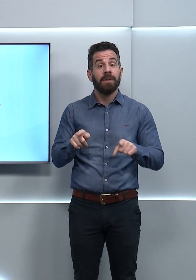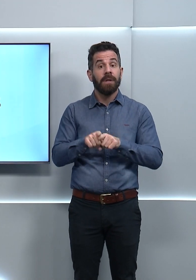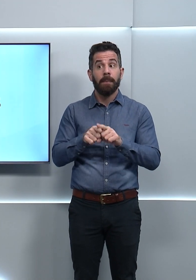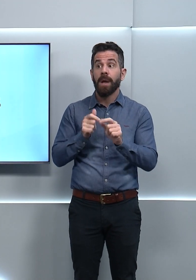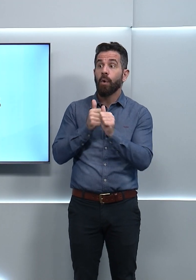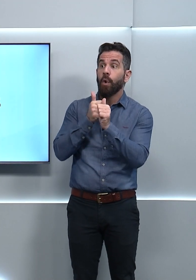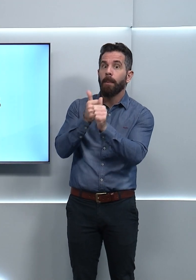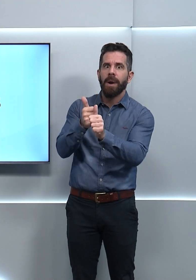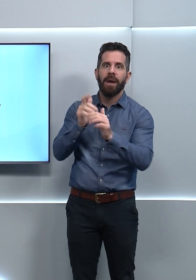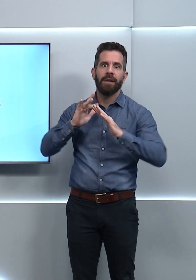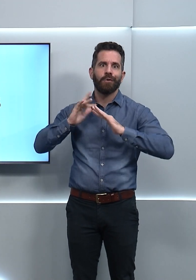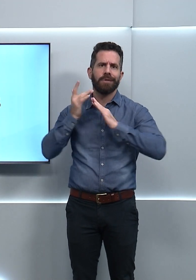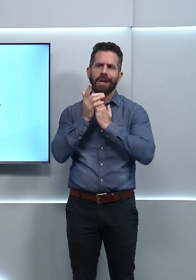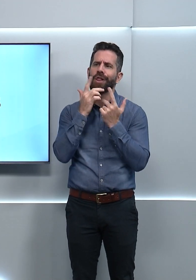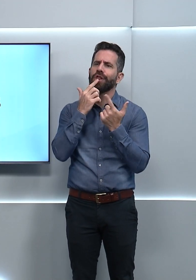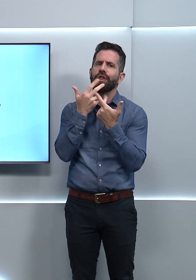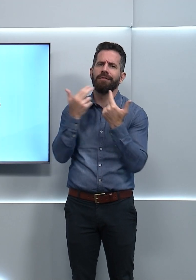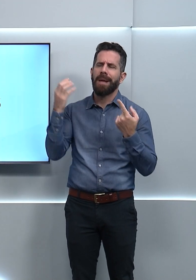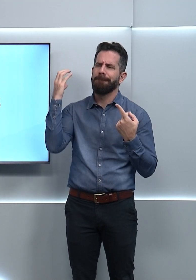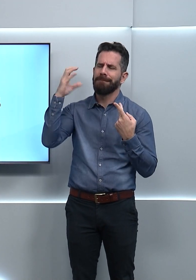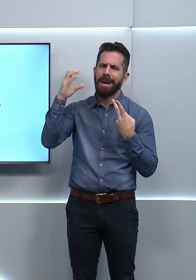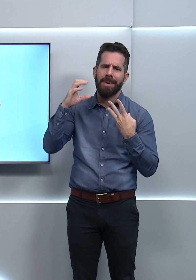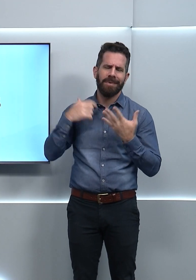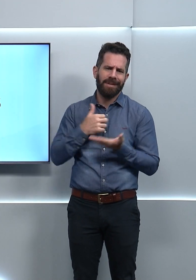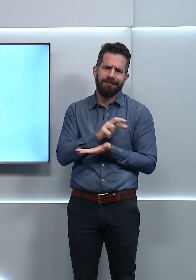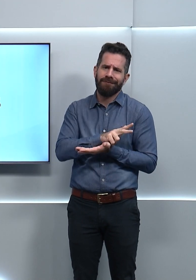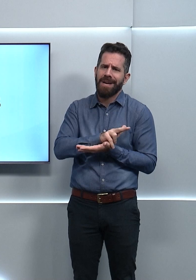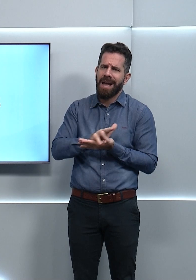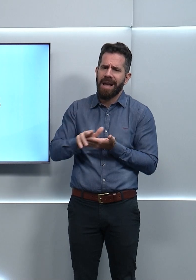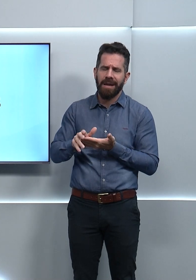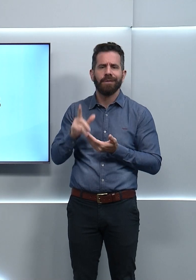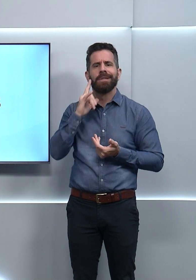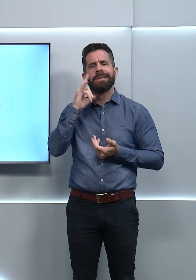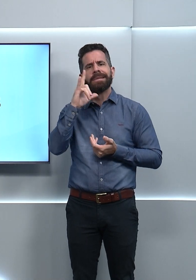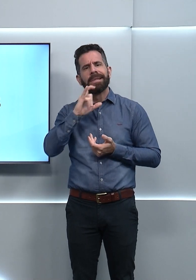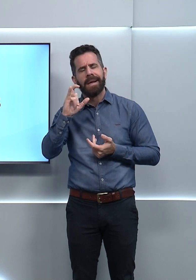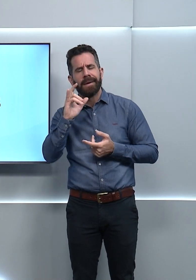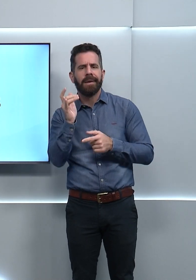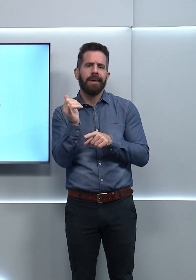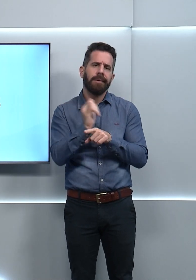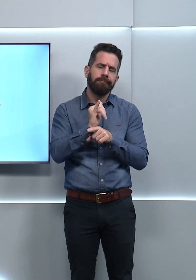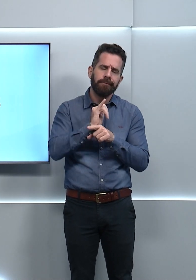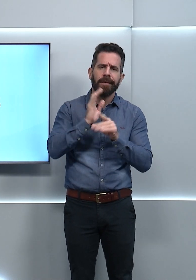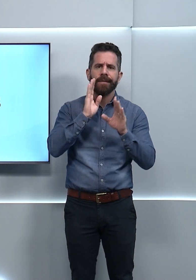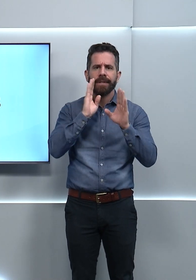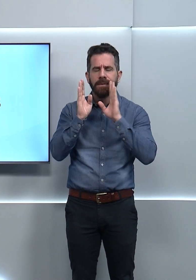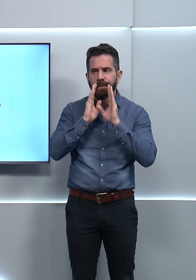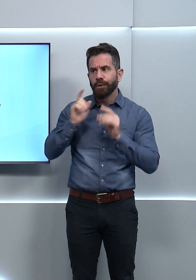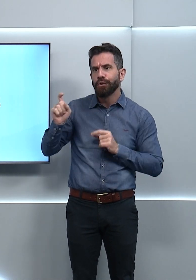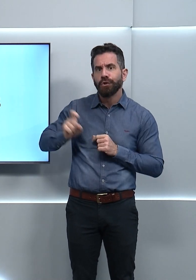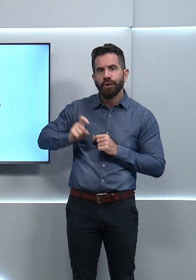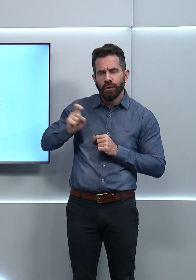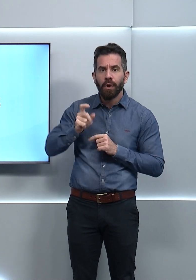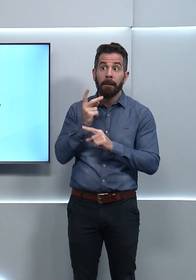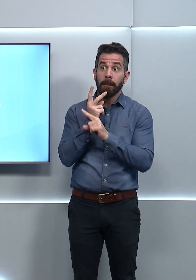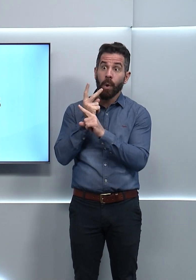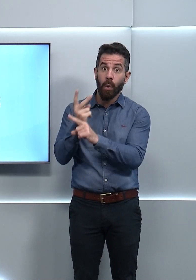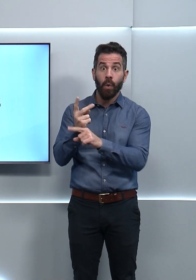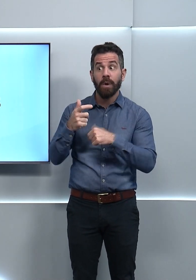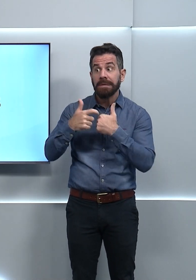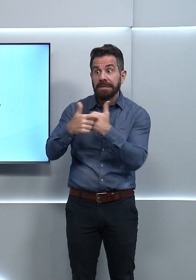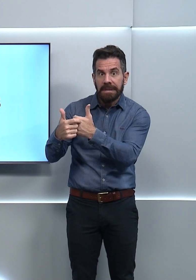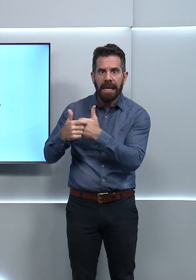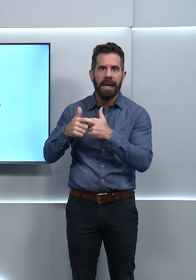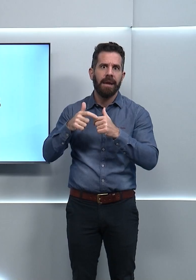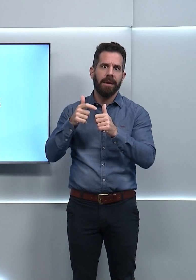para acompanhar a TV UFG pelas redes sociais, viu? Nós temos perfis no Instagram, no Facebook, no YouTube, no TikTok. Já procura a gente por